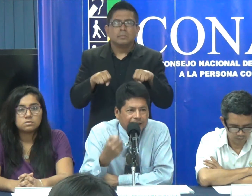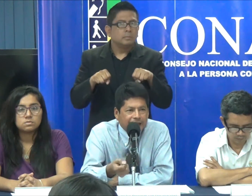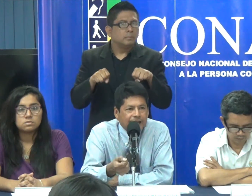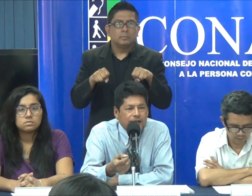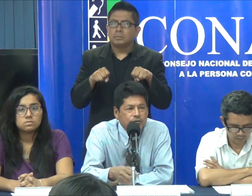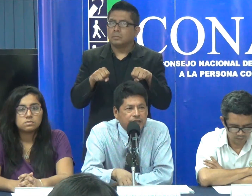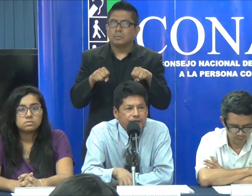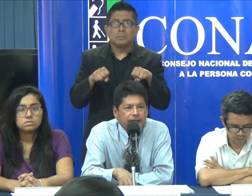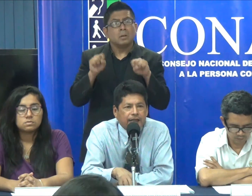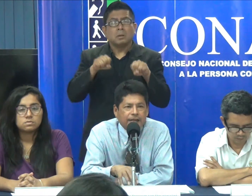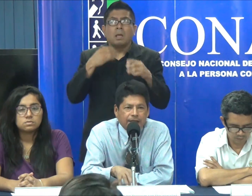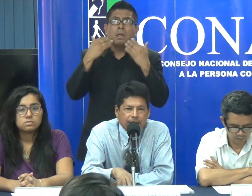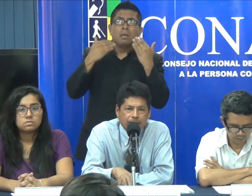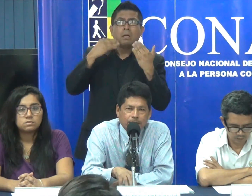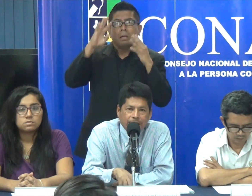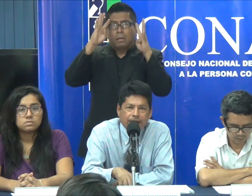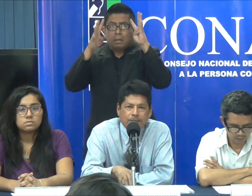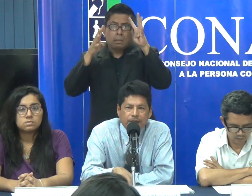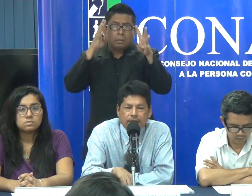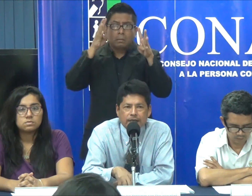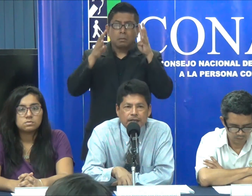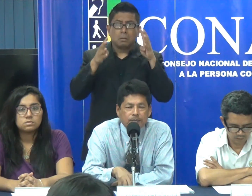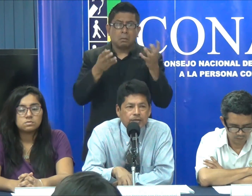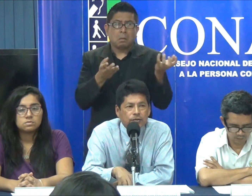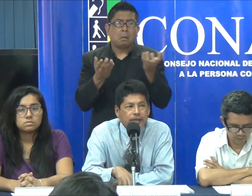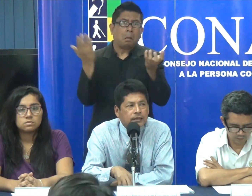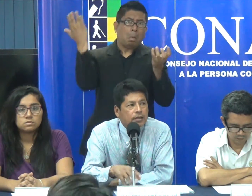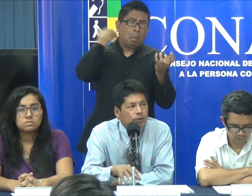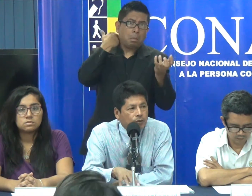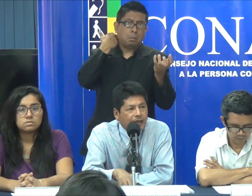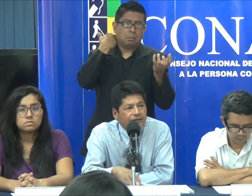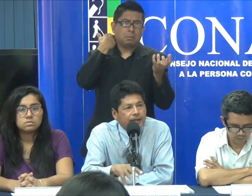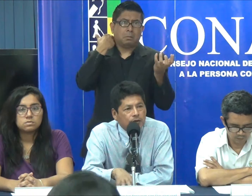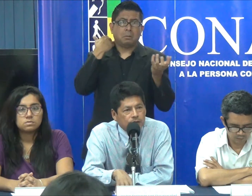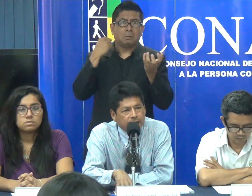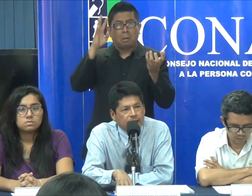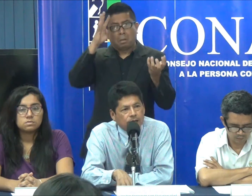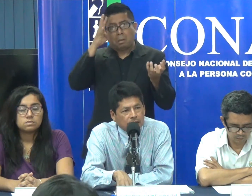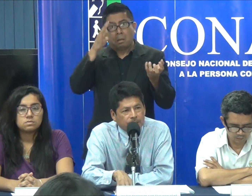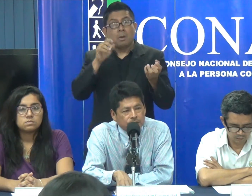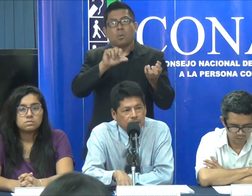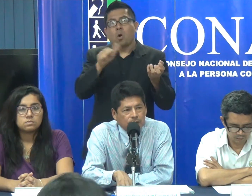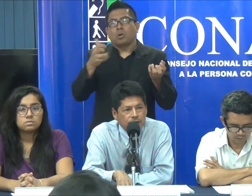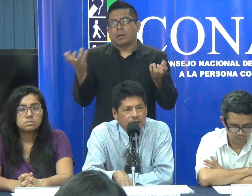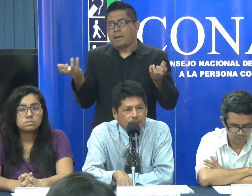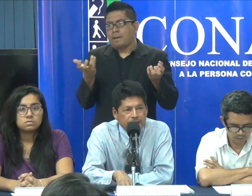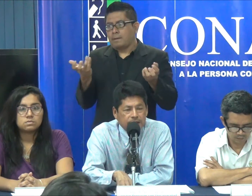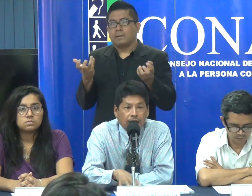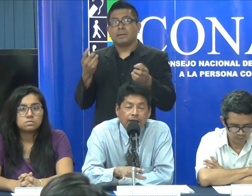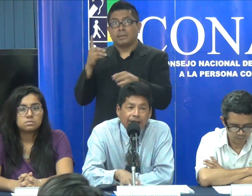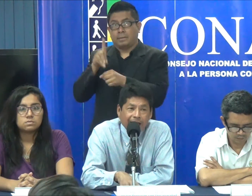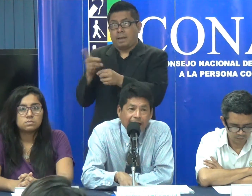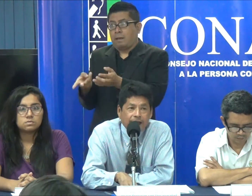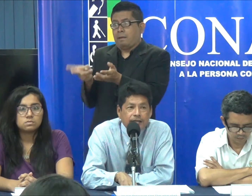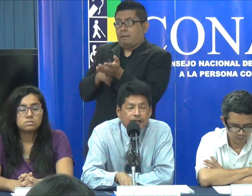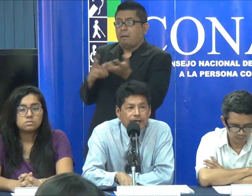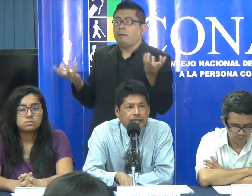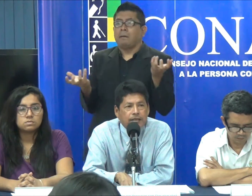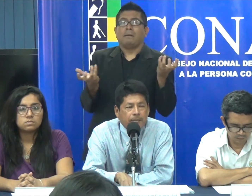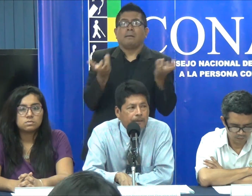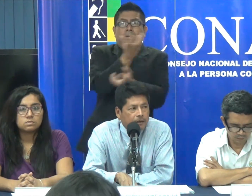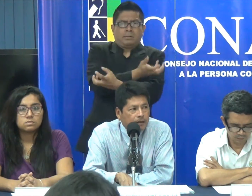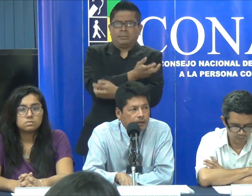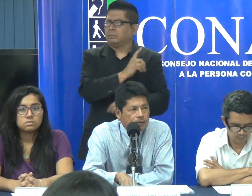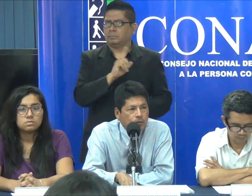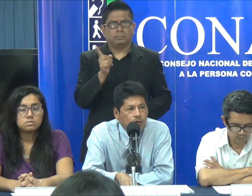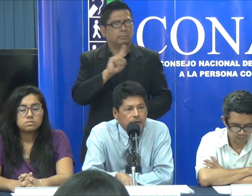puede tratar de justificar de que va a despedir a estas personas con el afán de contratar a otras personas con discapacidad. La ley